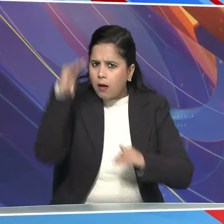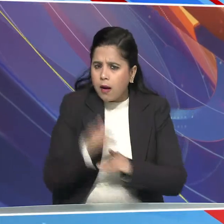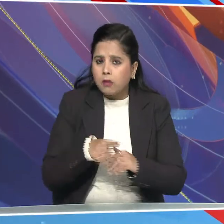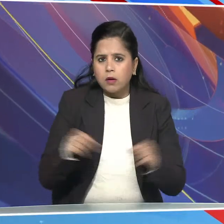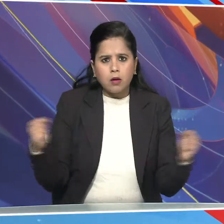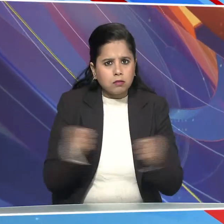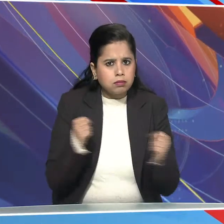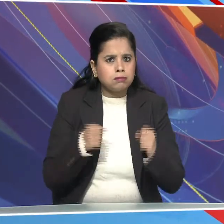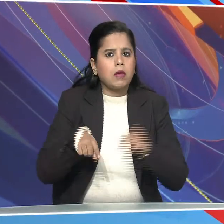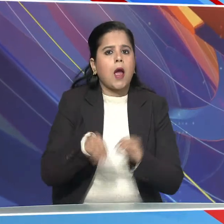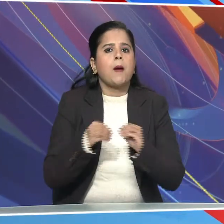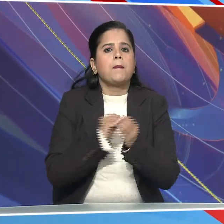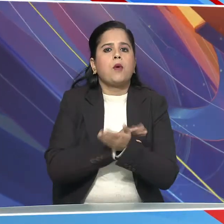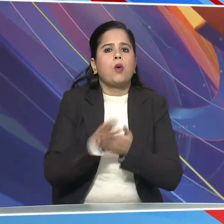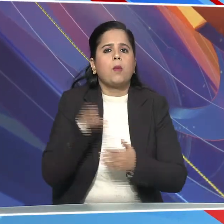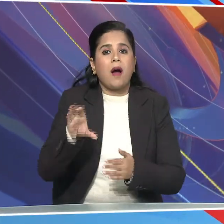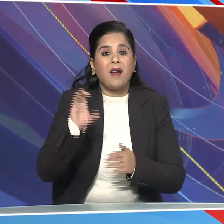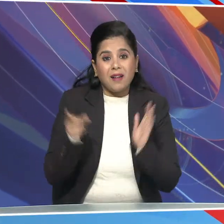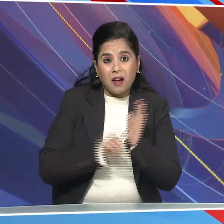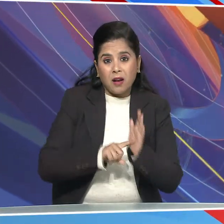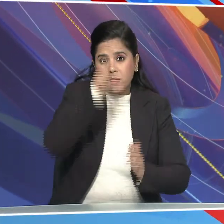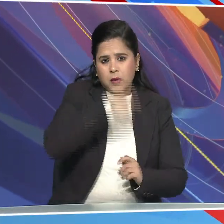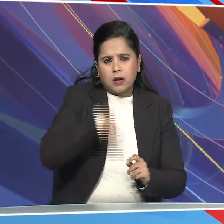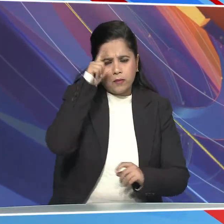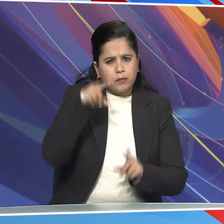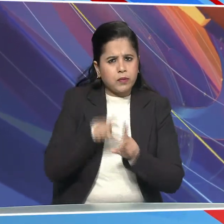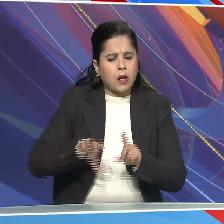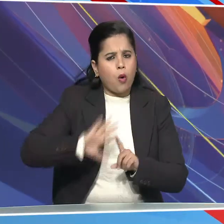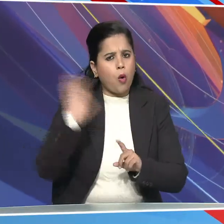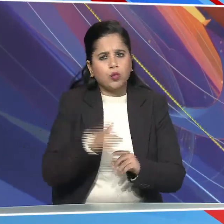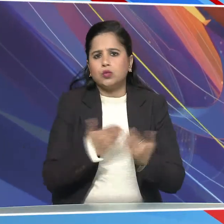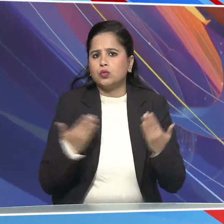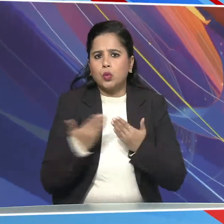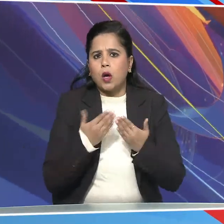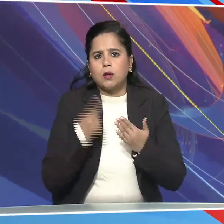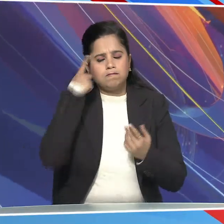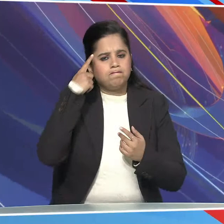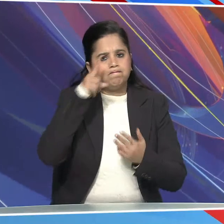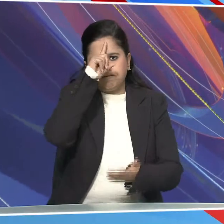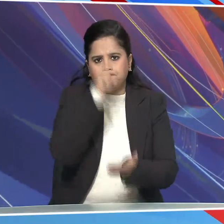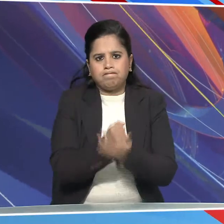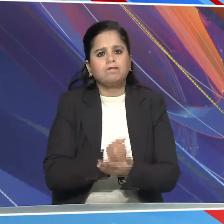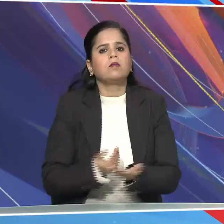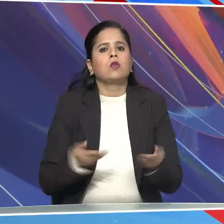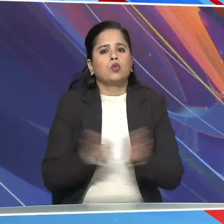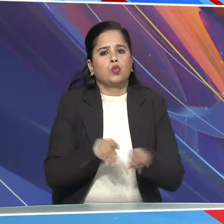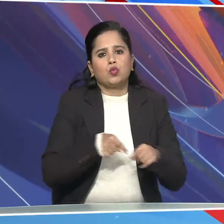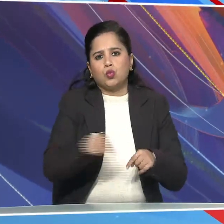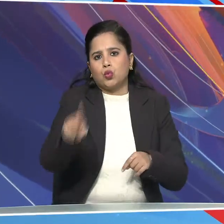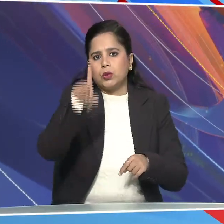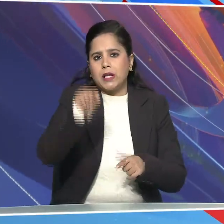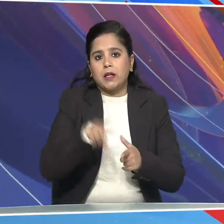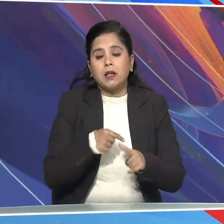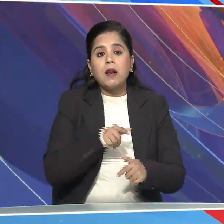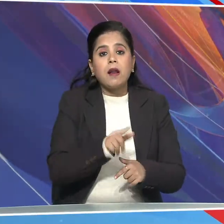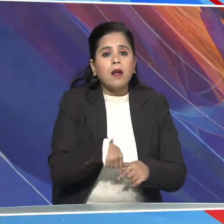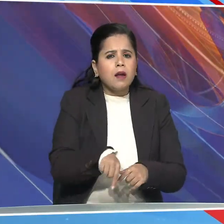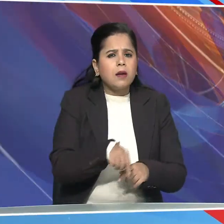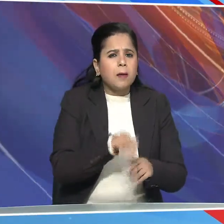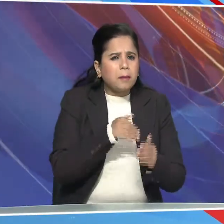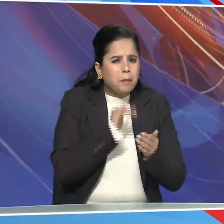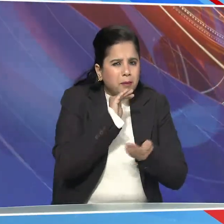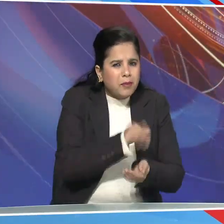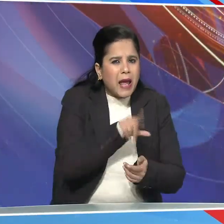देखते हुए भोपाल कलेक्टर ने जिले में सभी स्कूलों में आज से 10 जनवरी तक कक्षा नर्सरी से आठवीं तक के